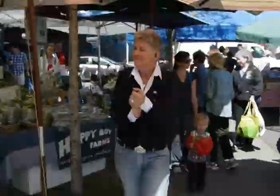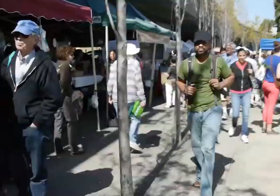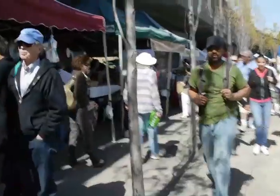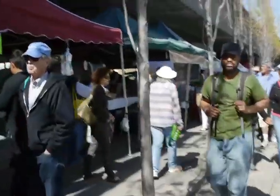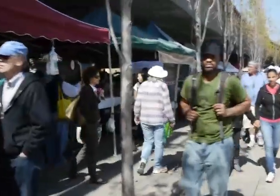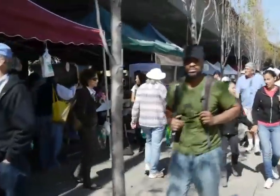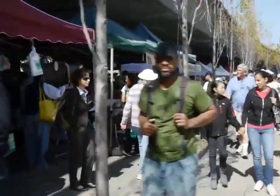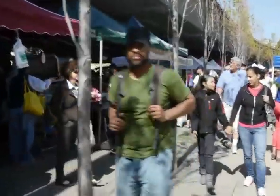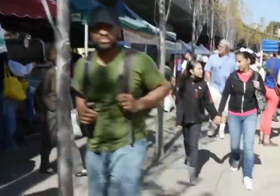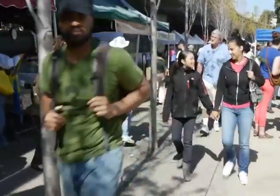我。